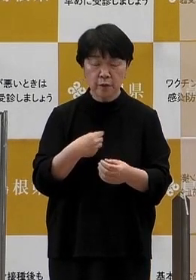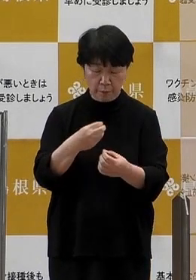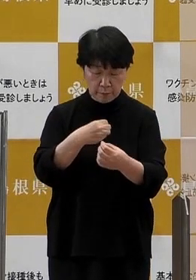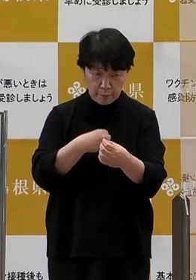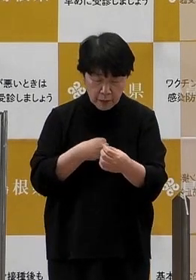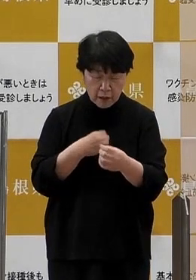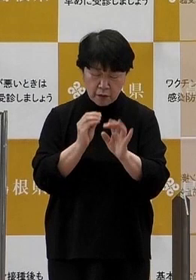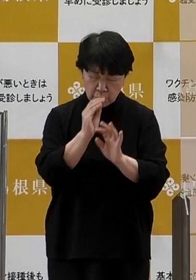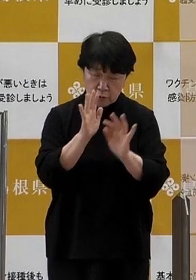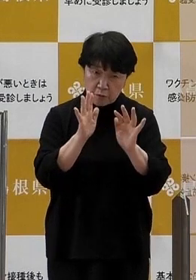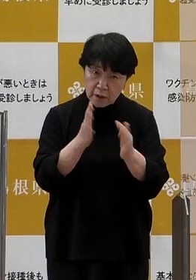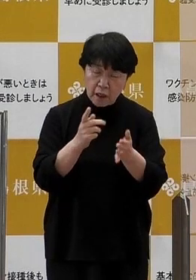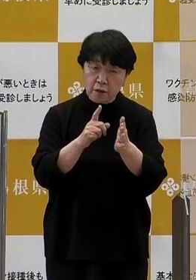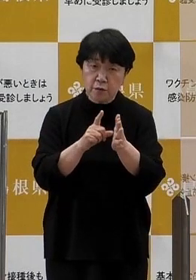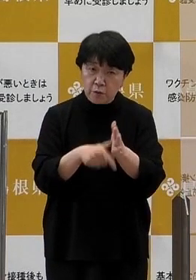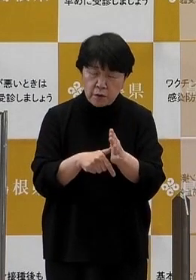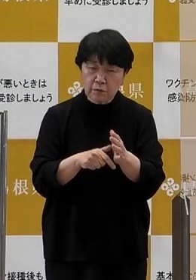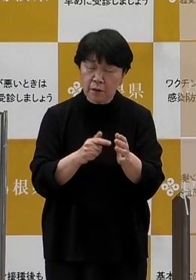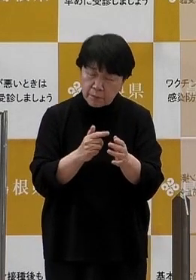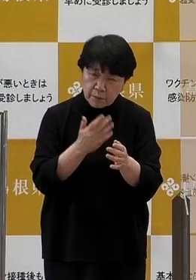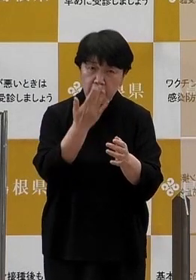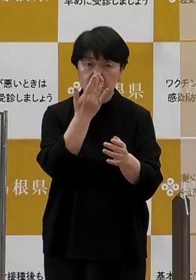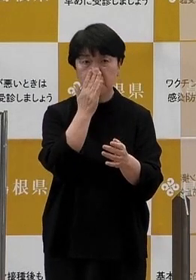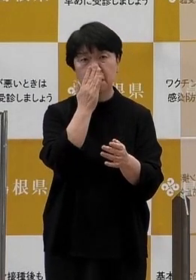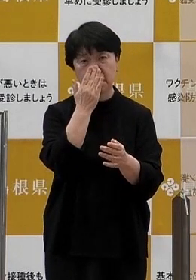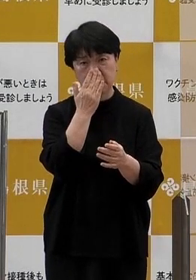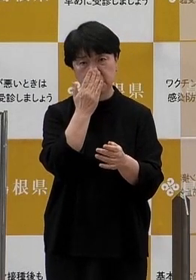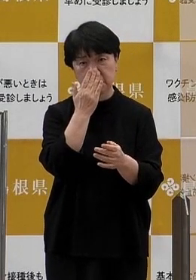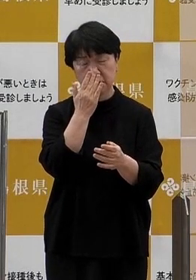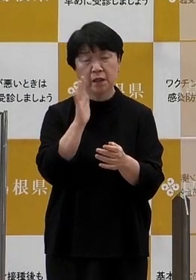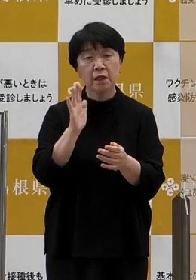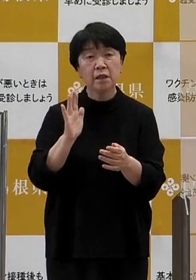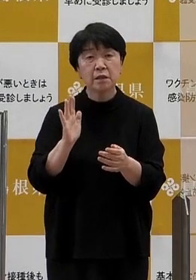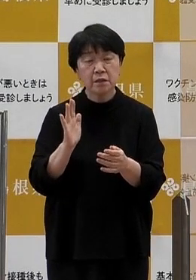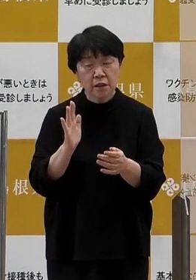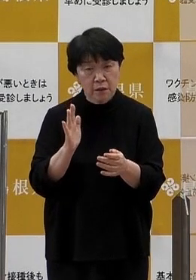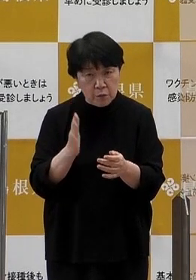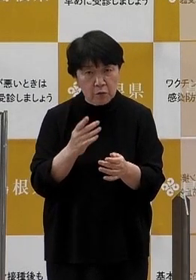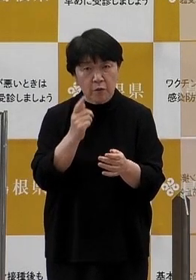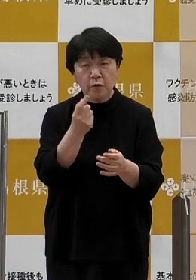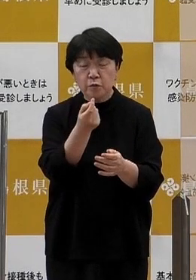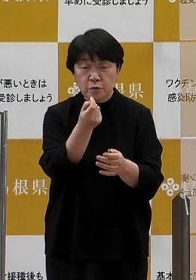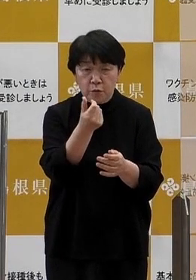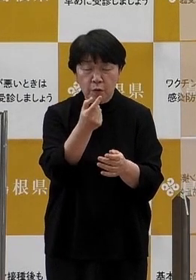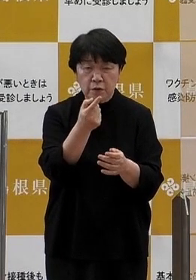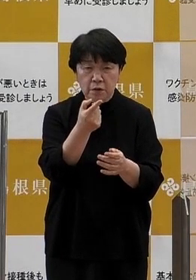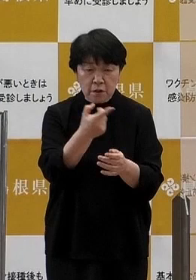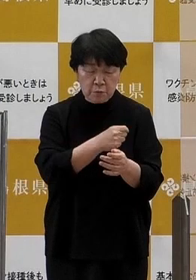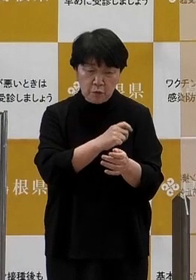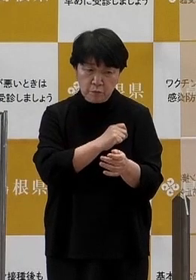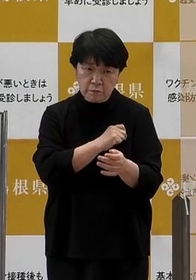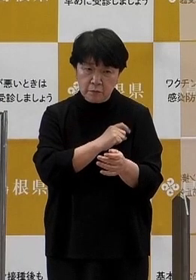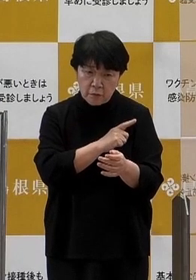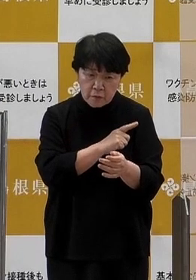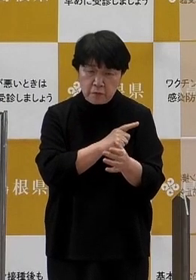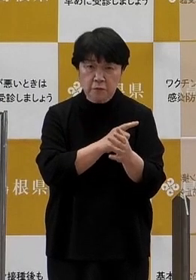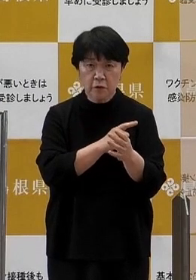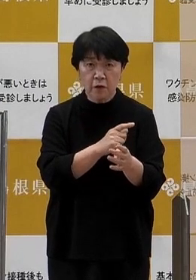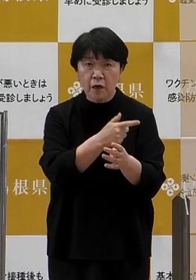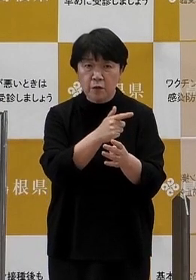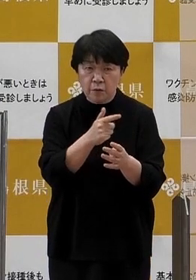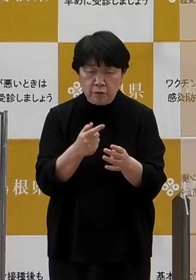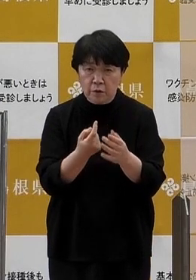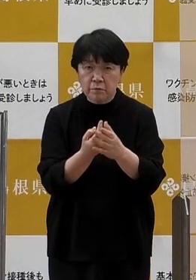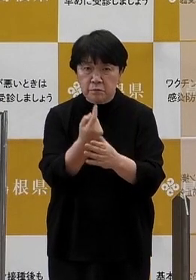ません。だから、ある程度残りますけど、有症状の感染を家庭の中である意味あぶり出すこと